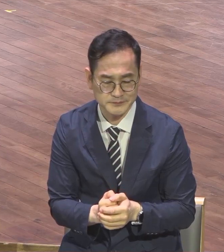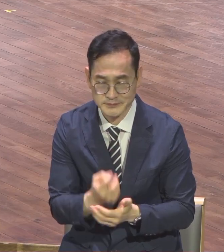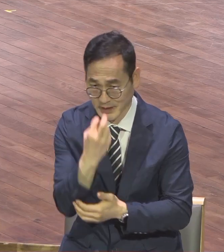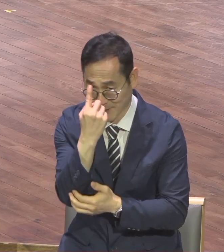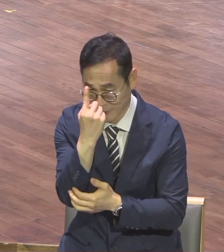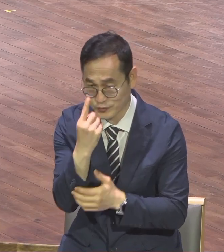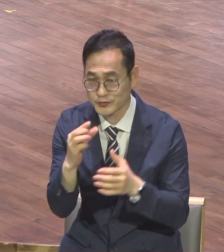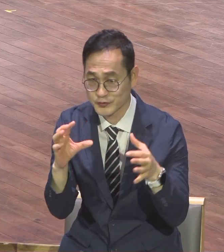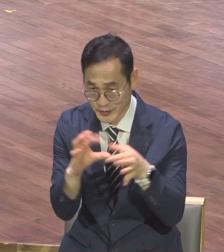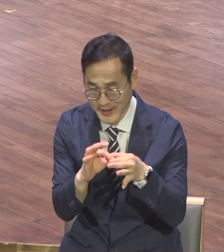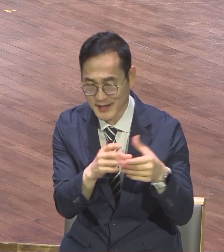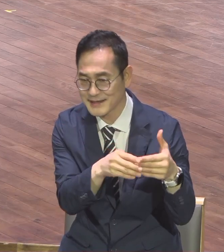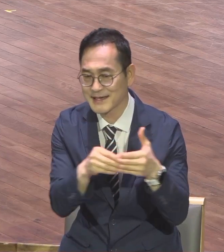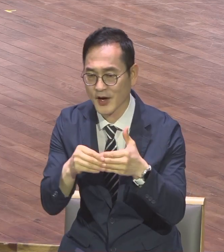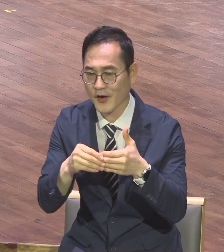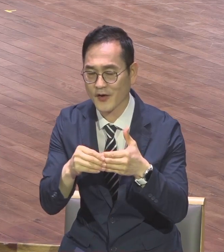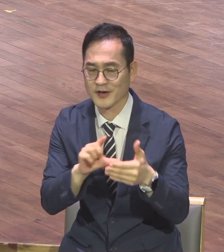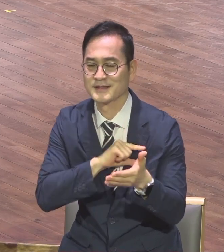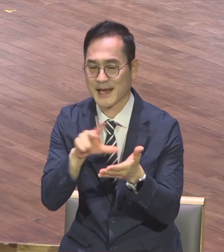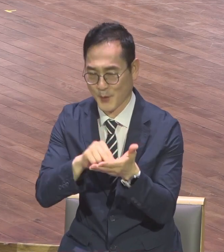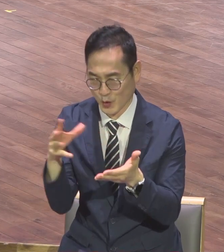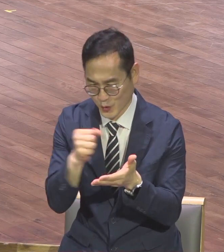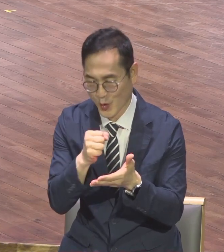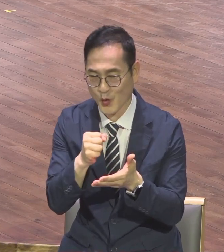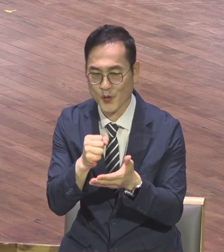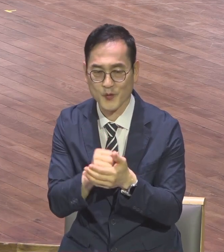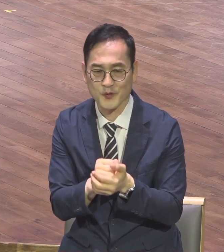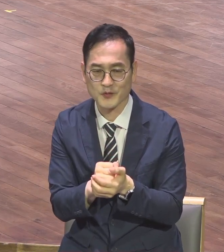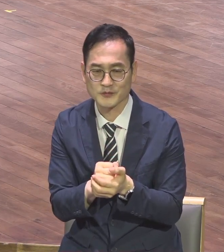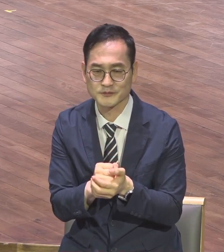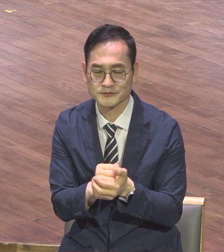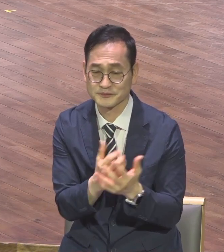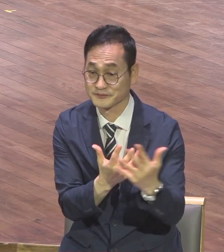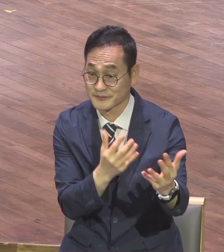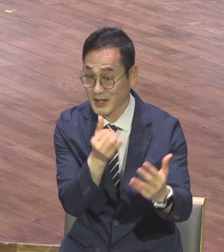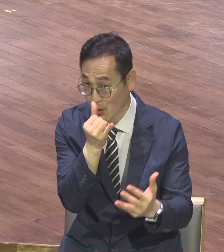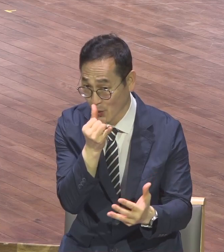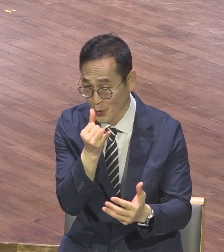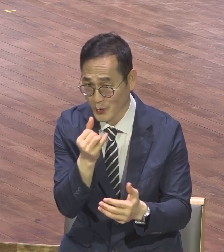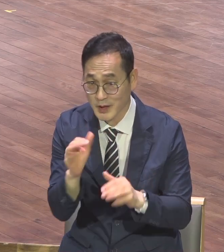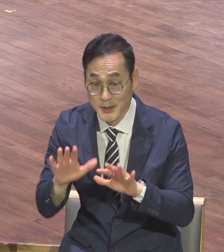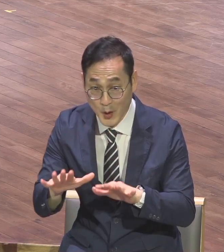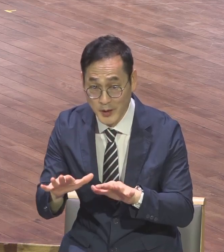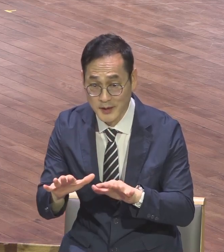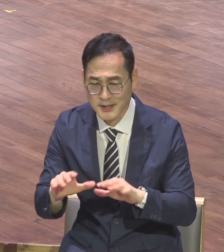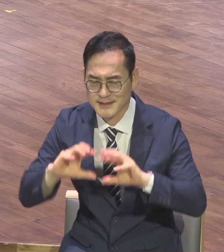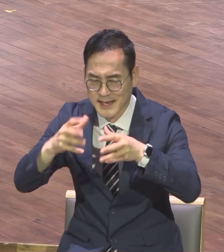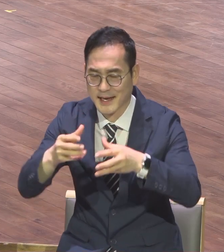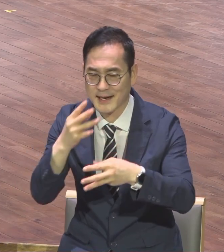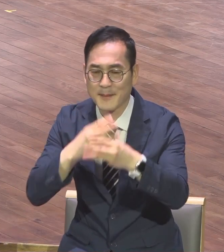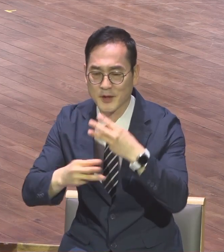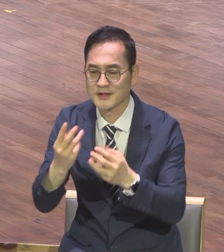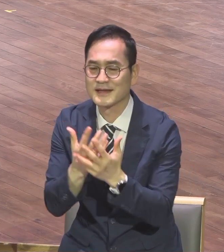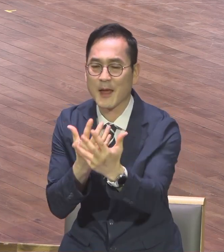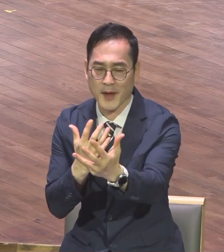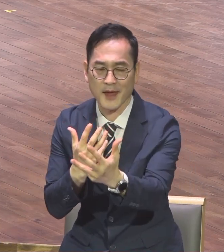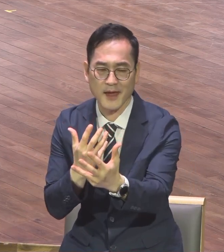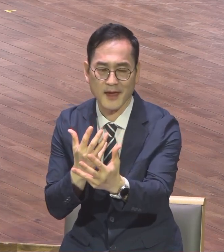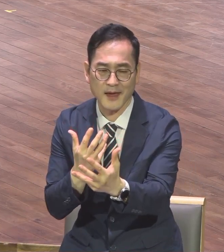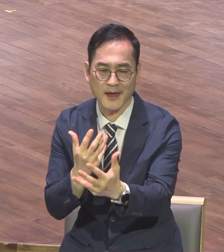그렇게 진행이 되는데 이번 주에는 세계 레멘트 본대회가 그렇게